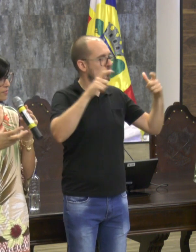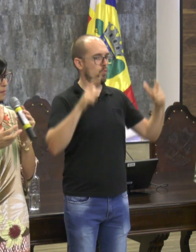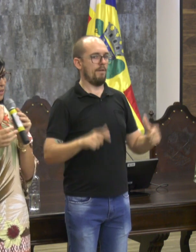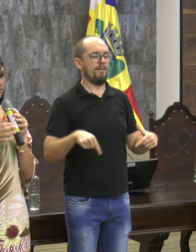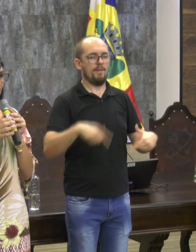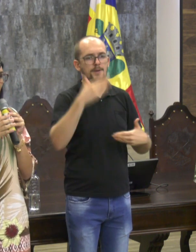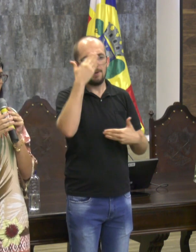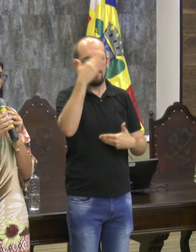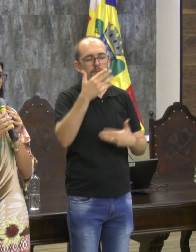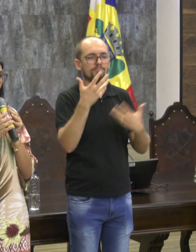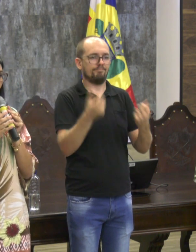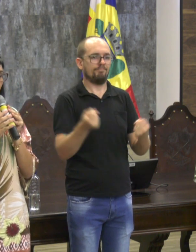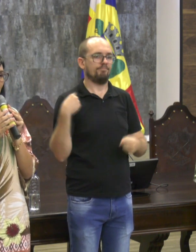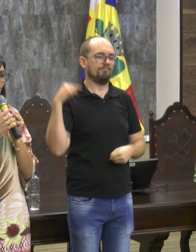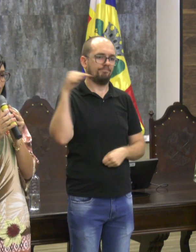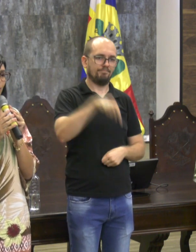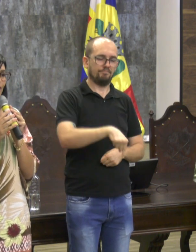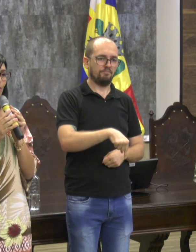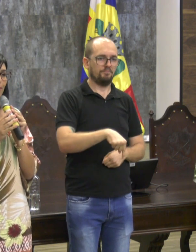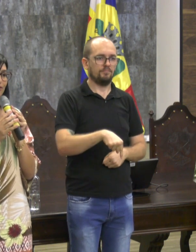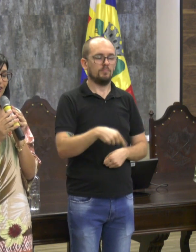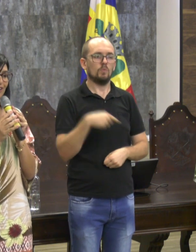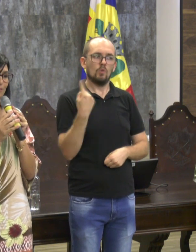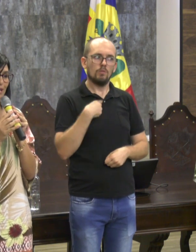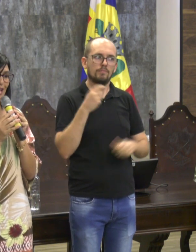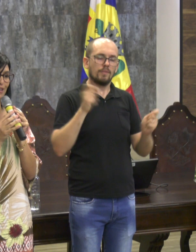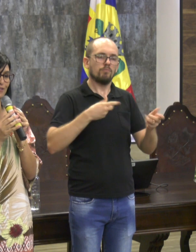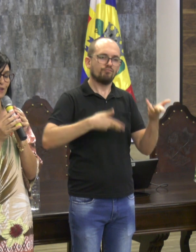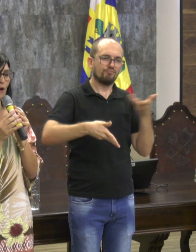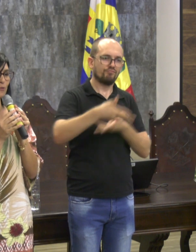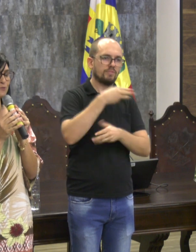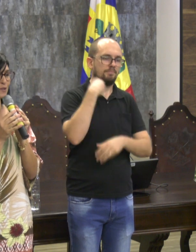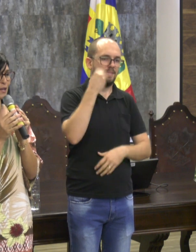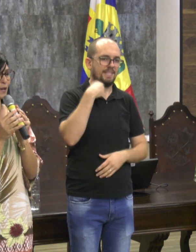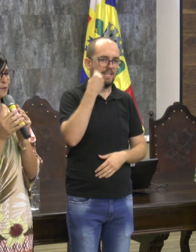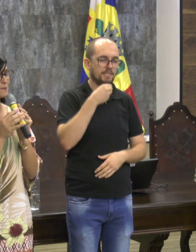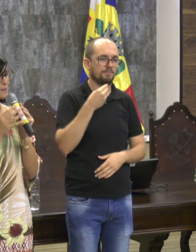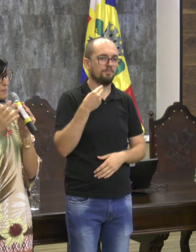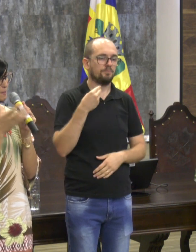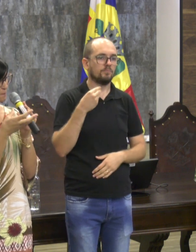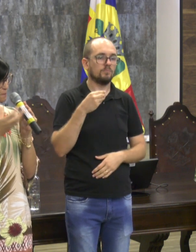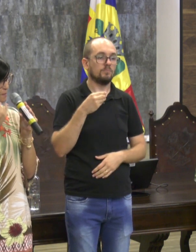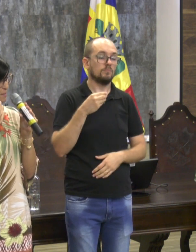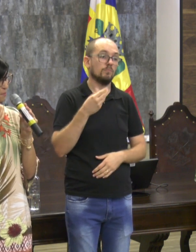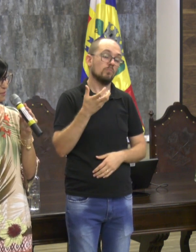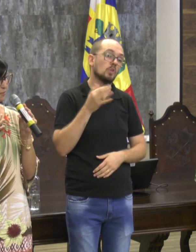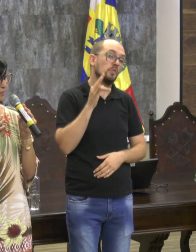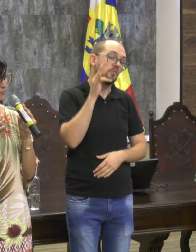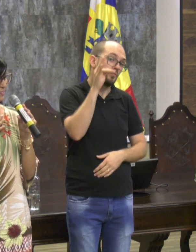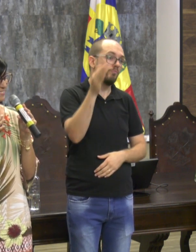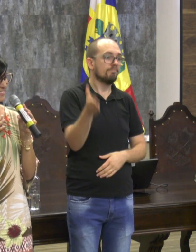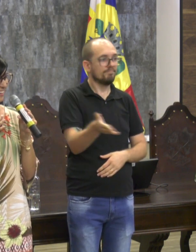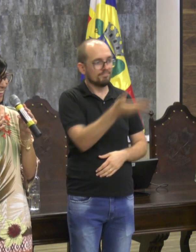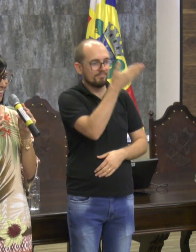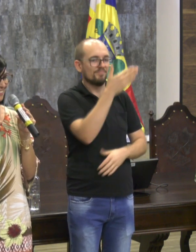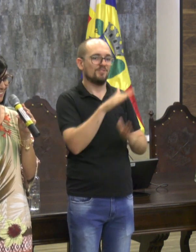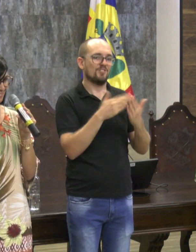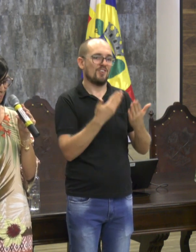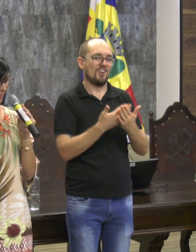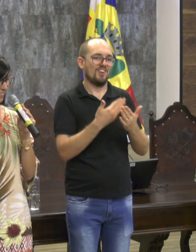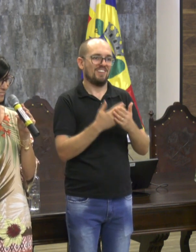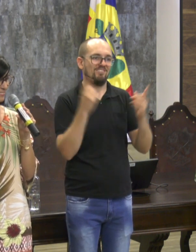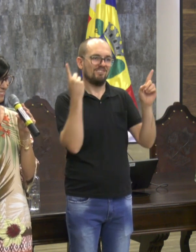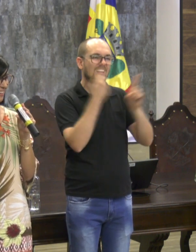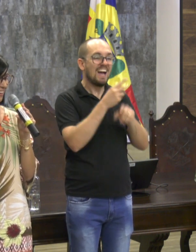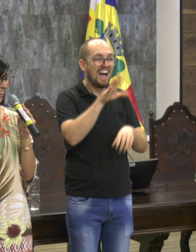é justamente esse, né? Para a gente poder compartilhar experiências. Um dia, eu gostaria de ter vocês na minha escola e falar assim, Adriana,